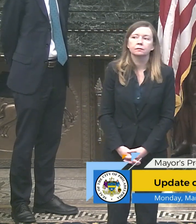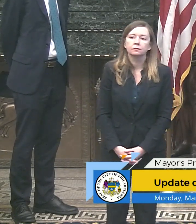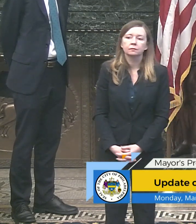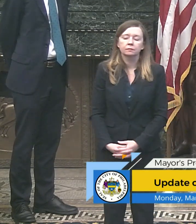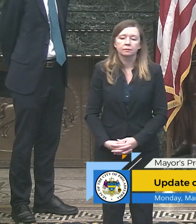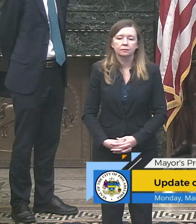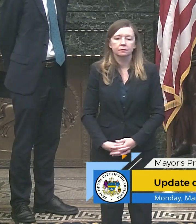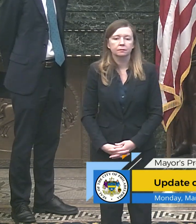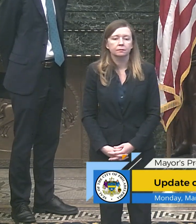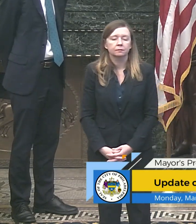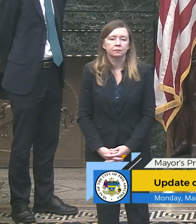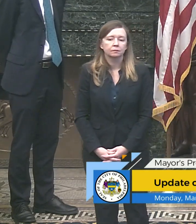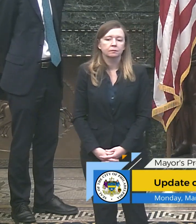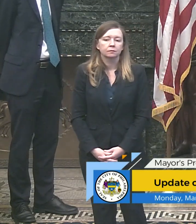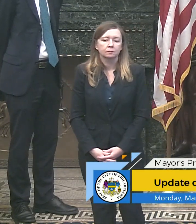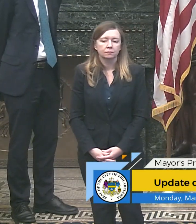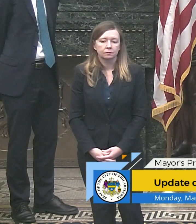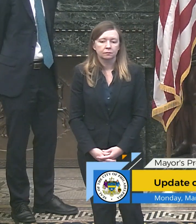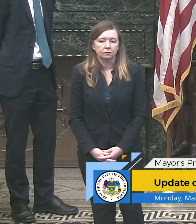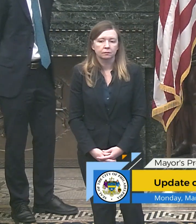La última pregunta es,